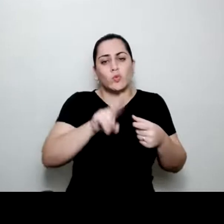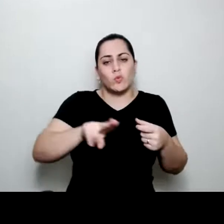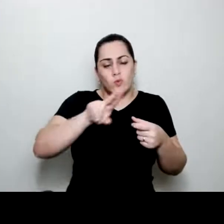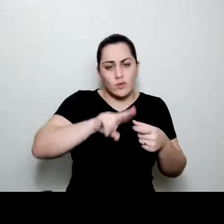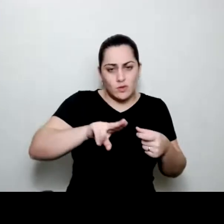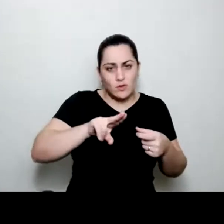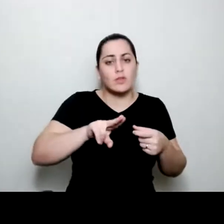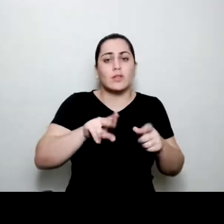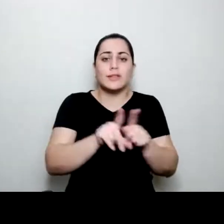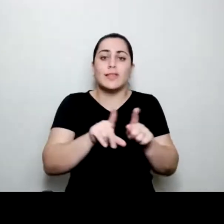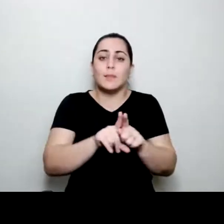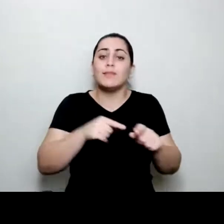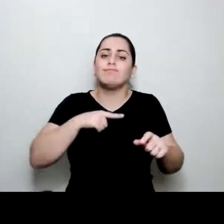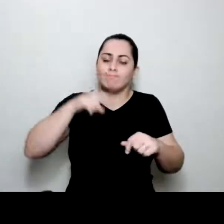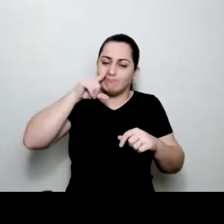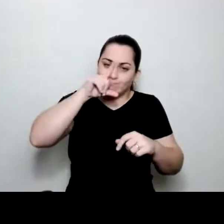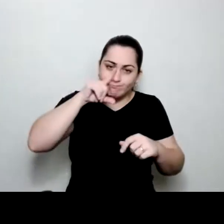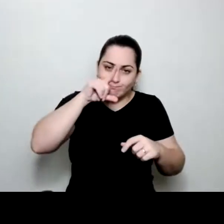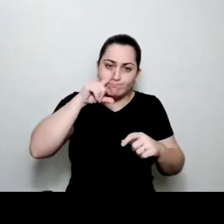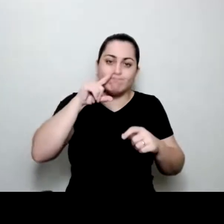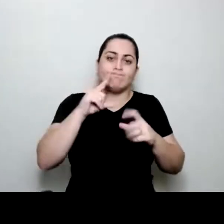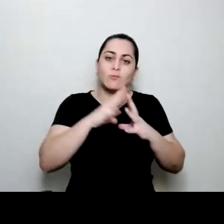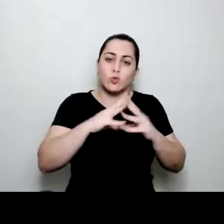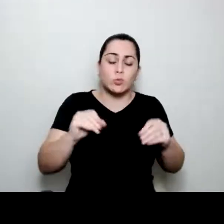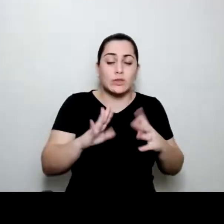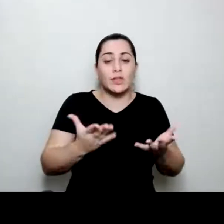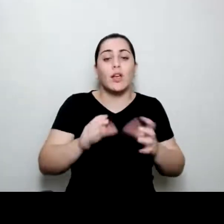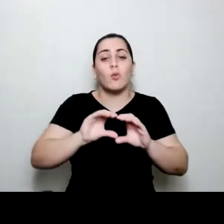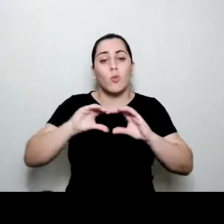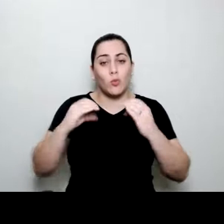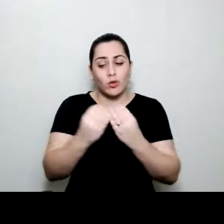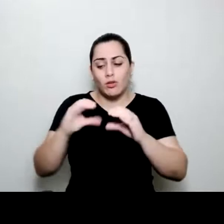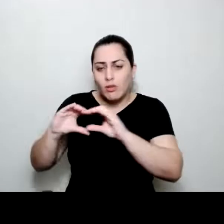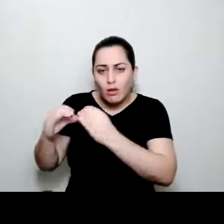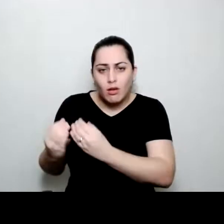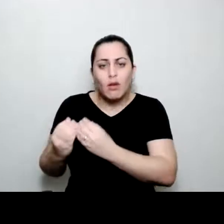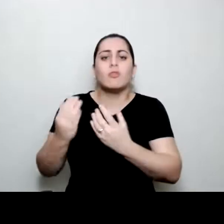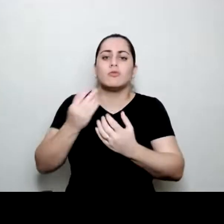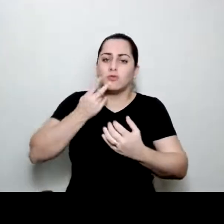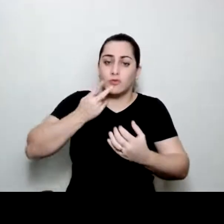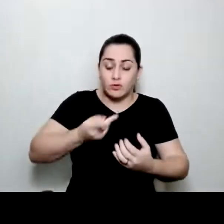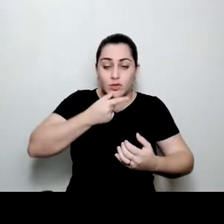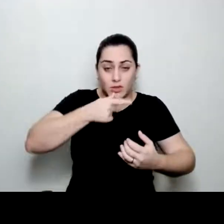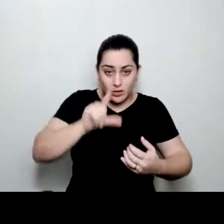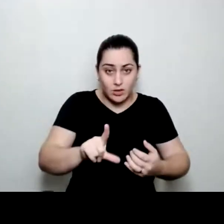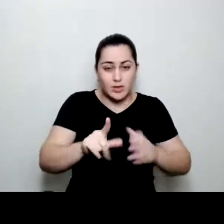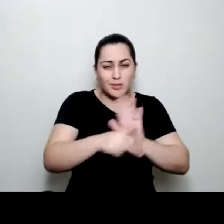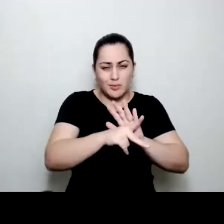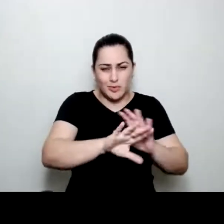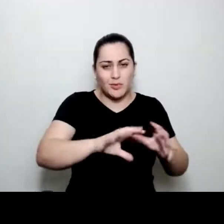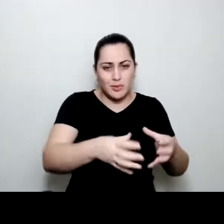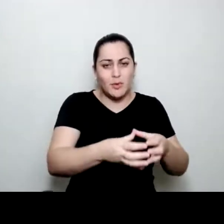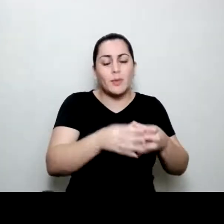e que estão ameaçadas, e que as comunidades que falam essas línguas